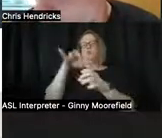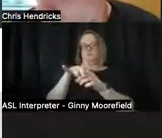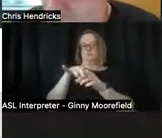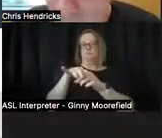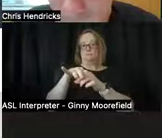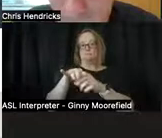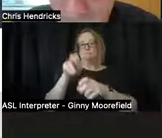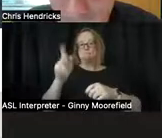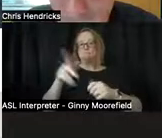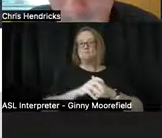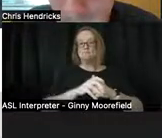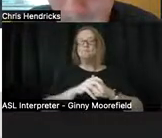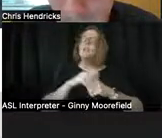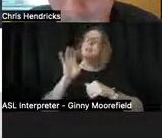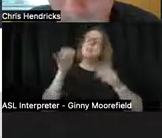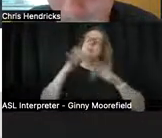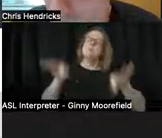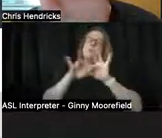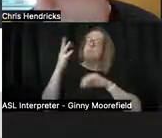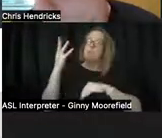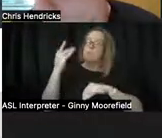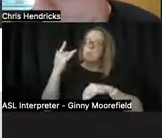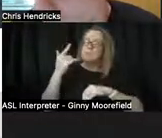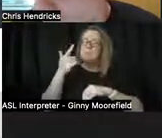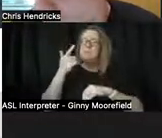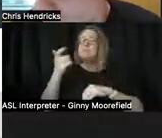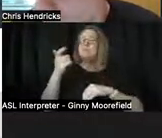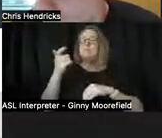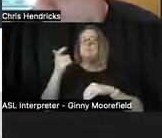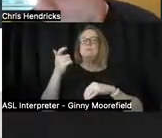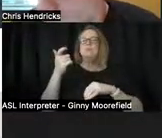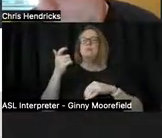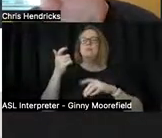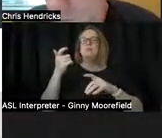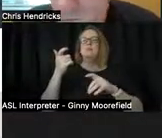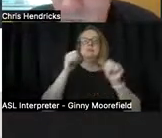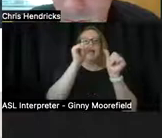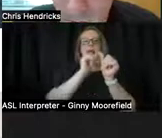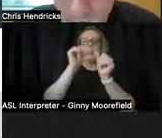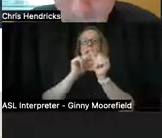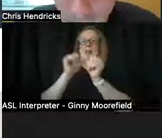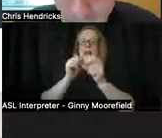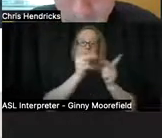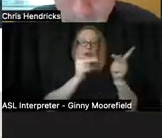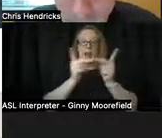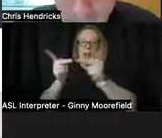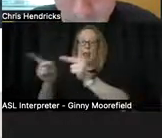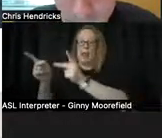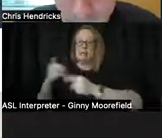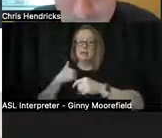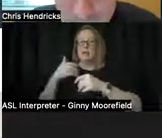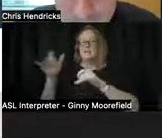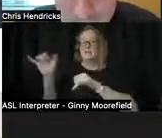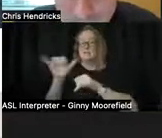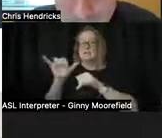antes del día de las elecciones y la razón por la cual esto es importante es que no todos los lugares donde se puede